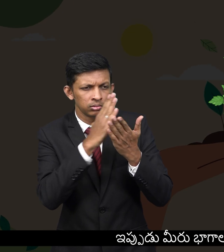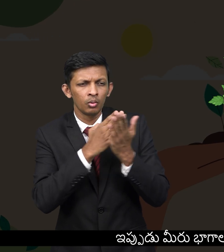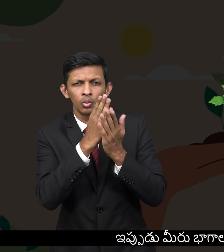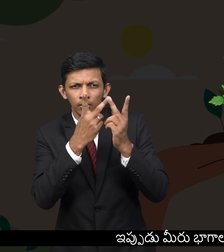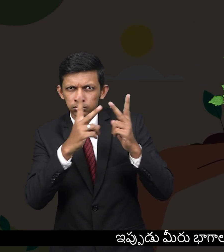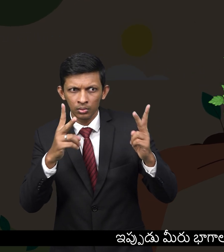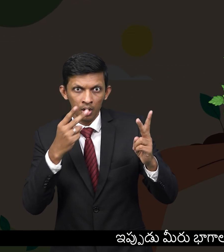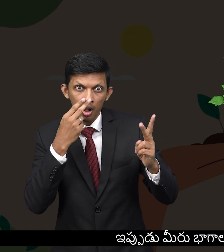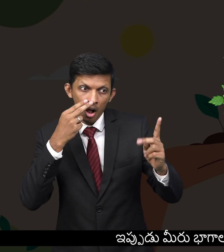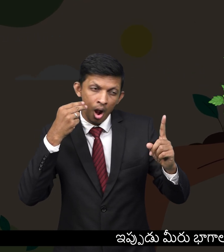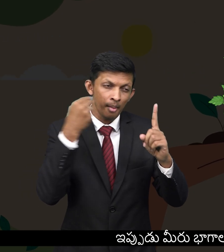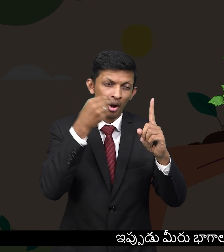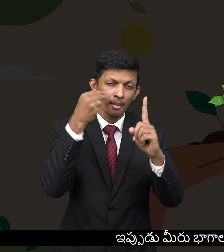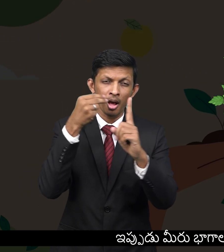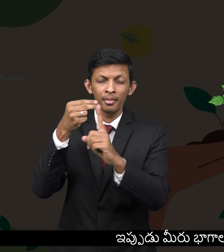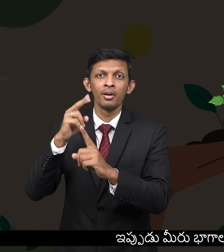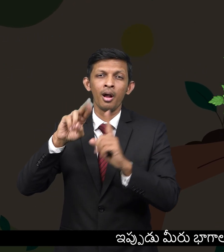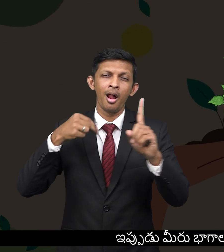లేబుల్ చేయండి.